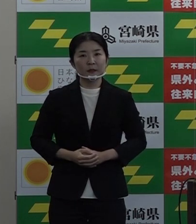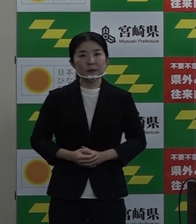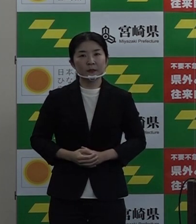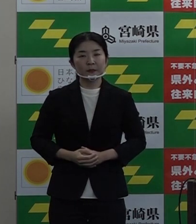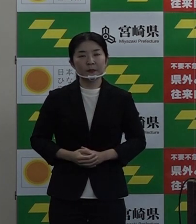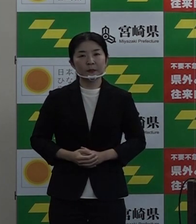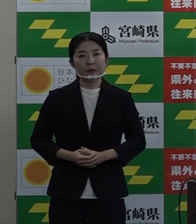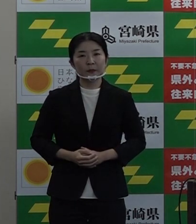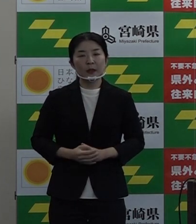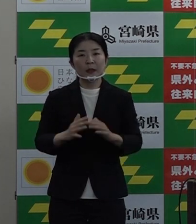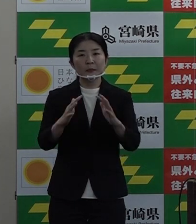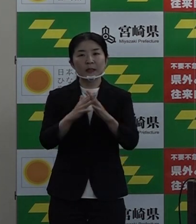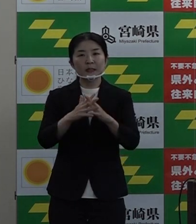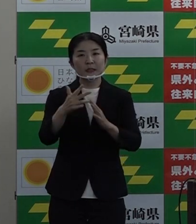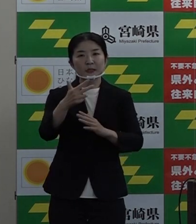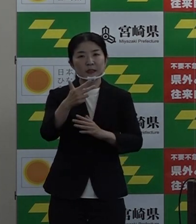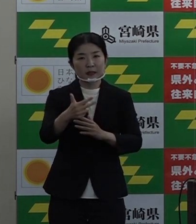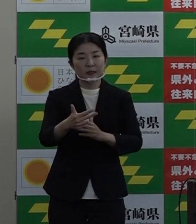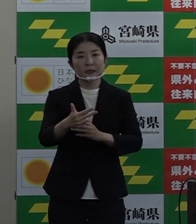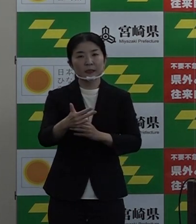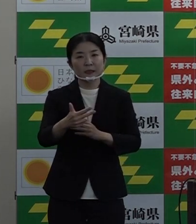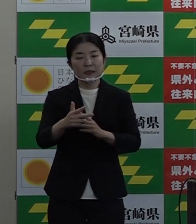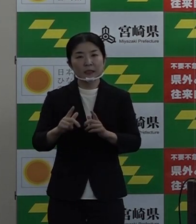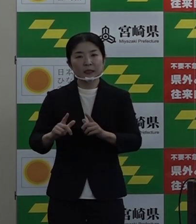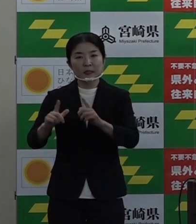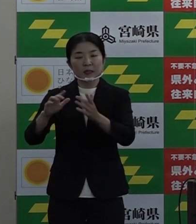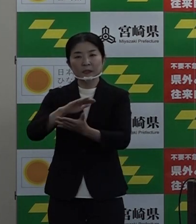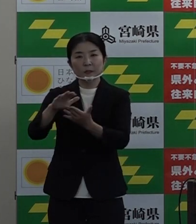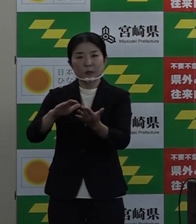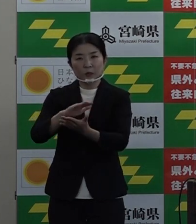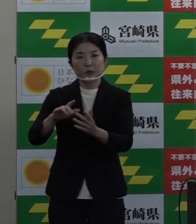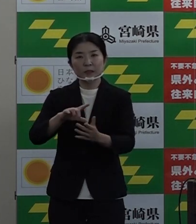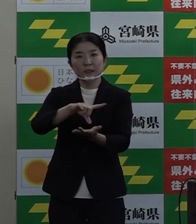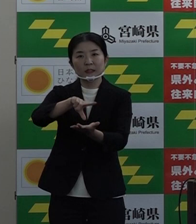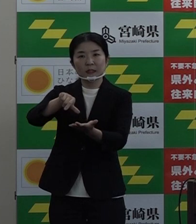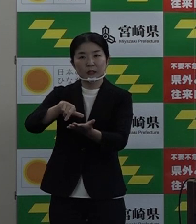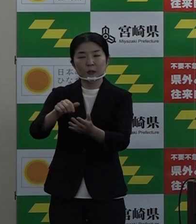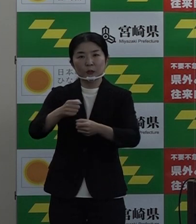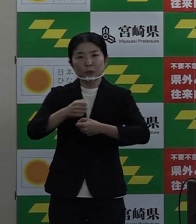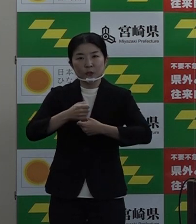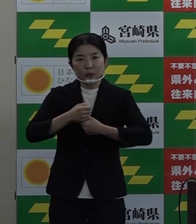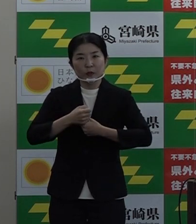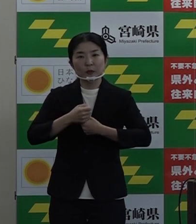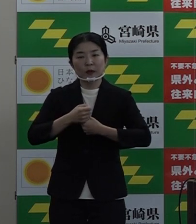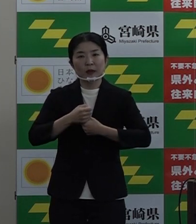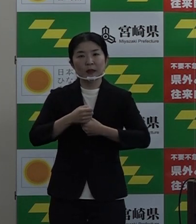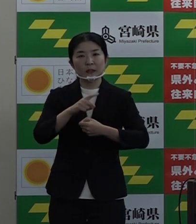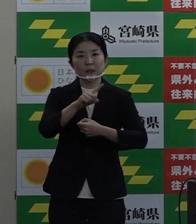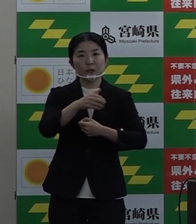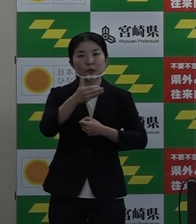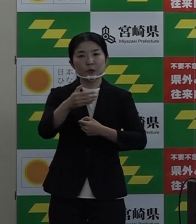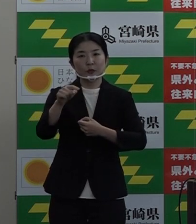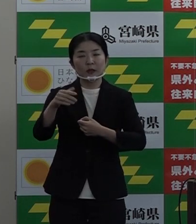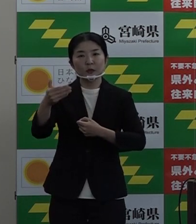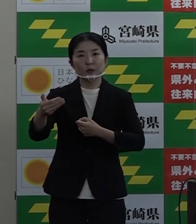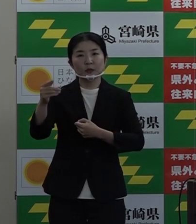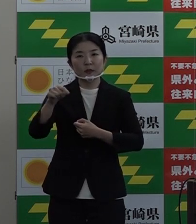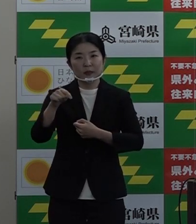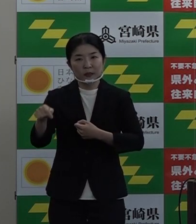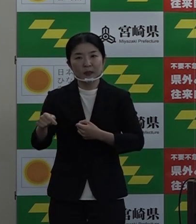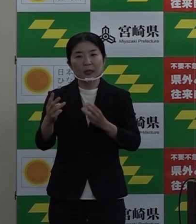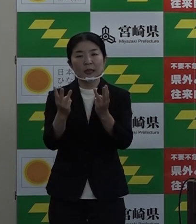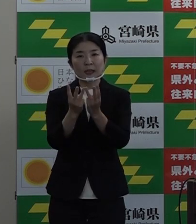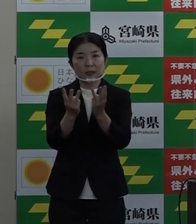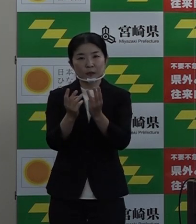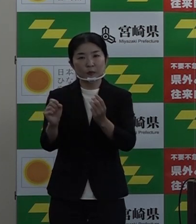はい、で宮崎市それから東諸方県域で注意すべきは、さっきの 19.9 ということで数